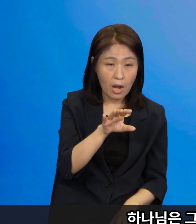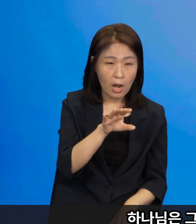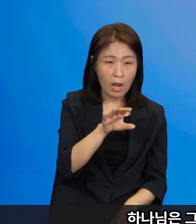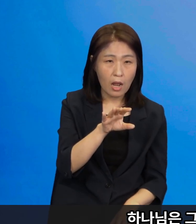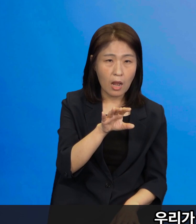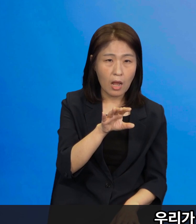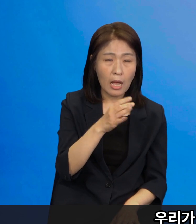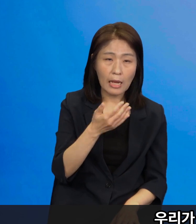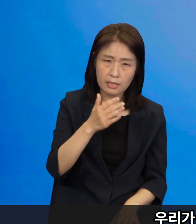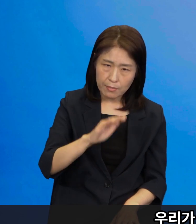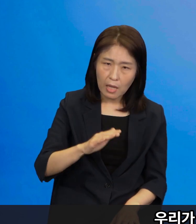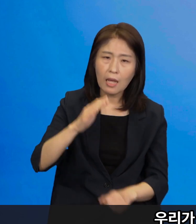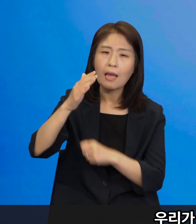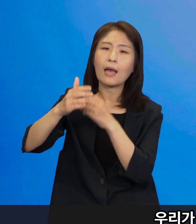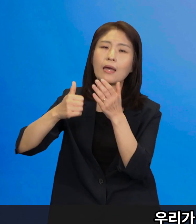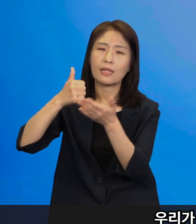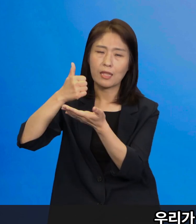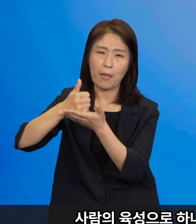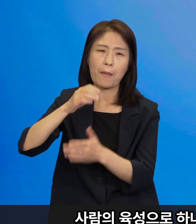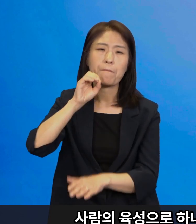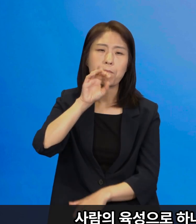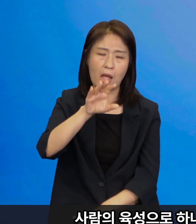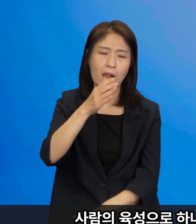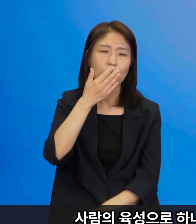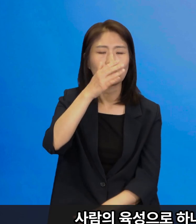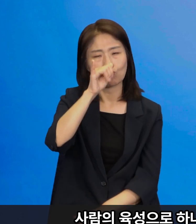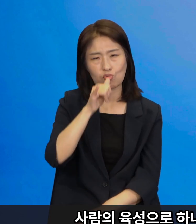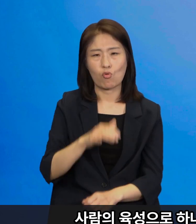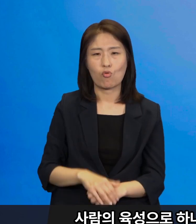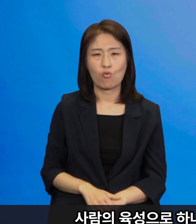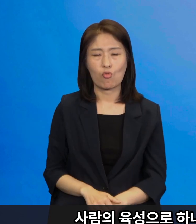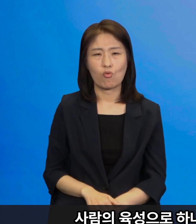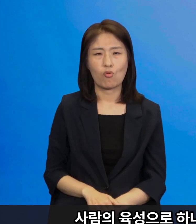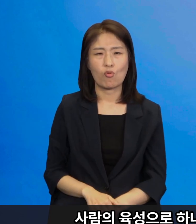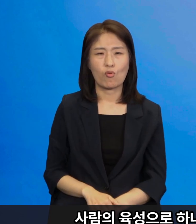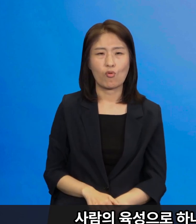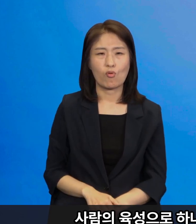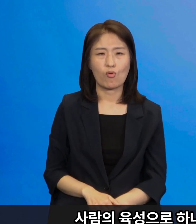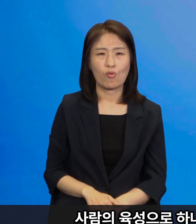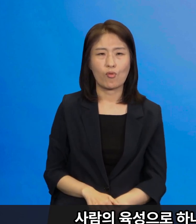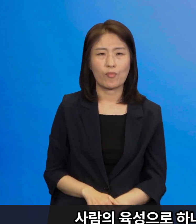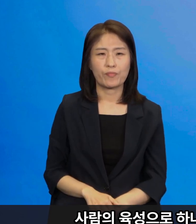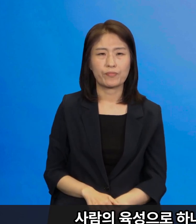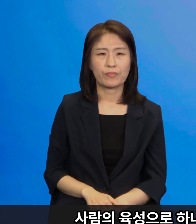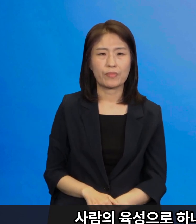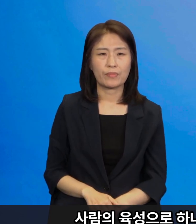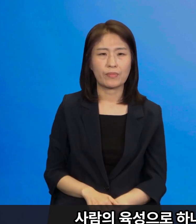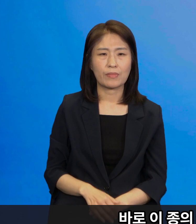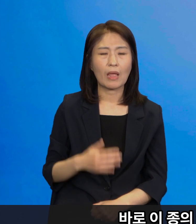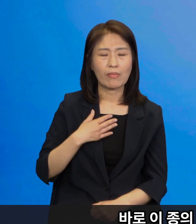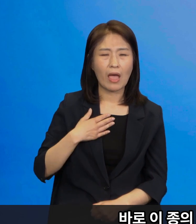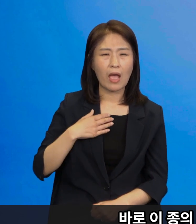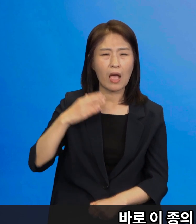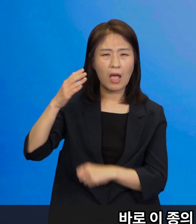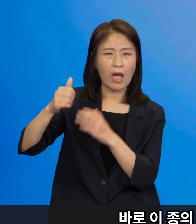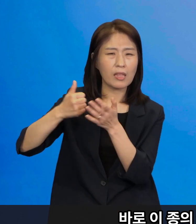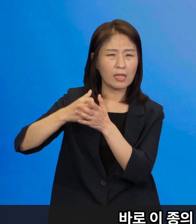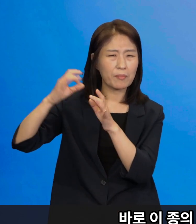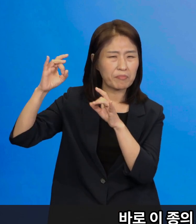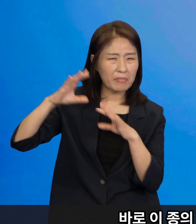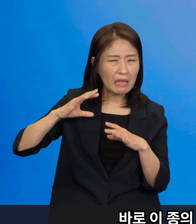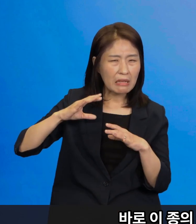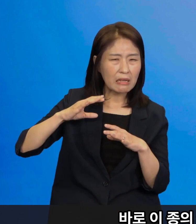말씀하십니다. 우리가 하도 못 알아들어서 사람의 육성으로 하나님은 말씀하실 때가 자주 있어요. 바로 이 종의